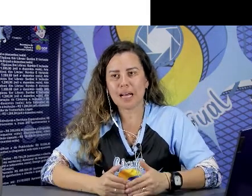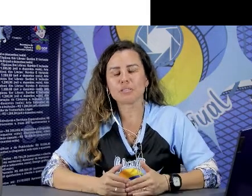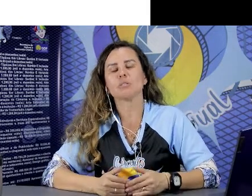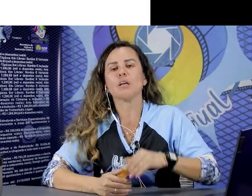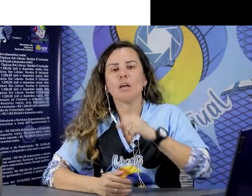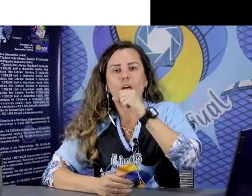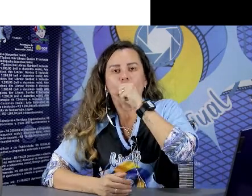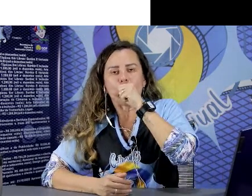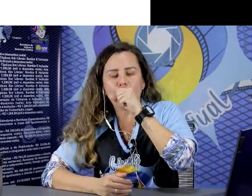respeitado,